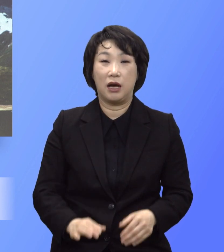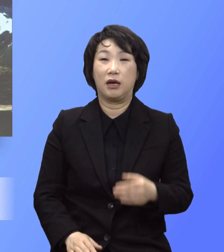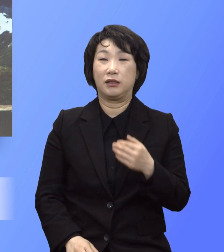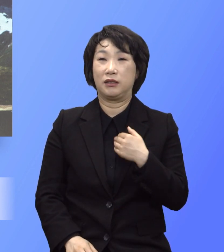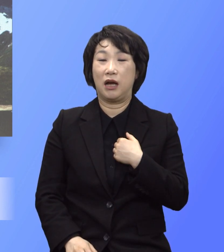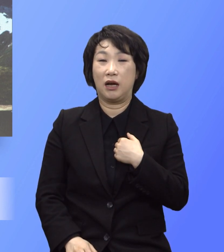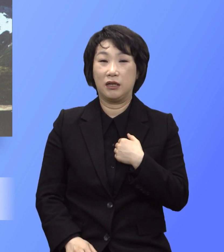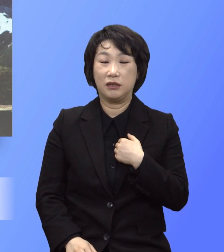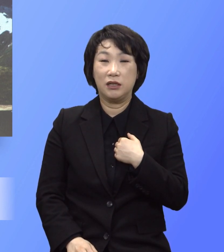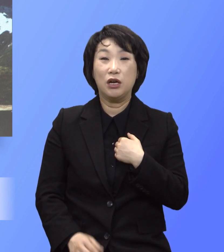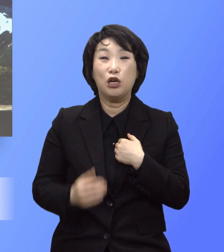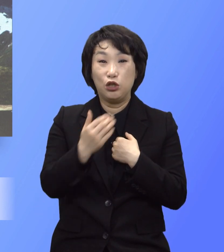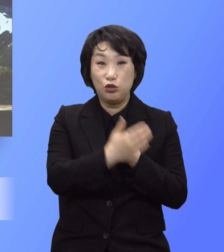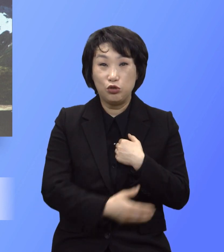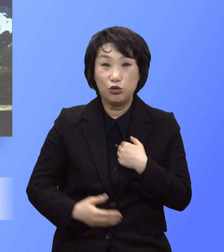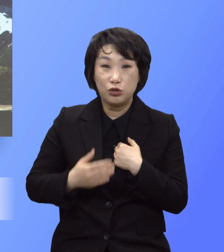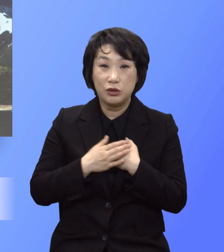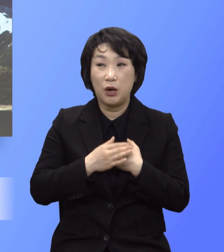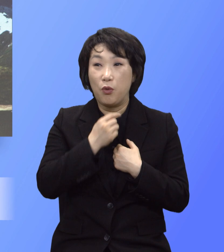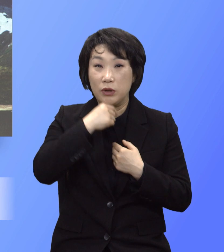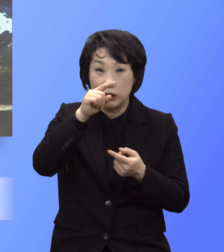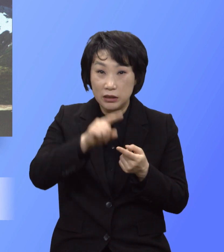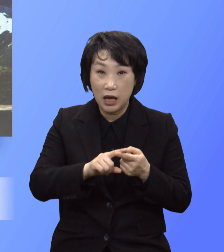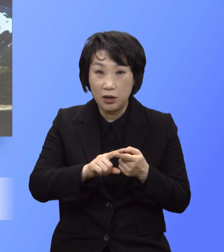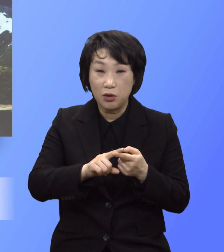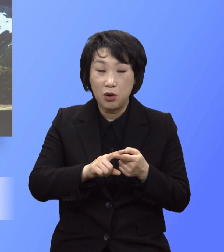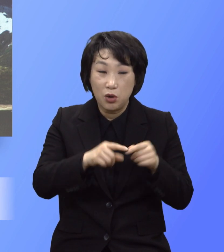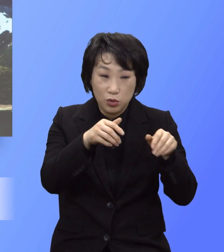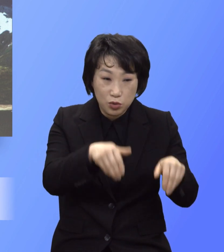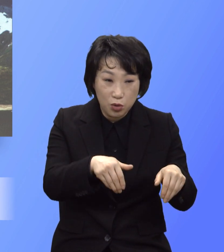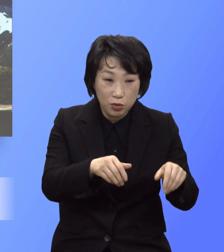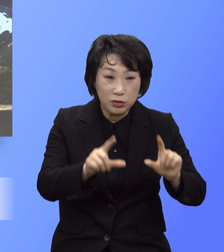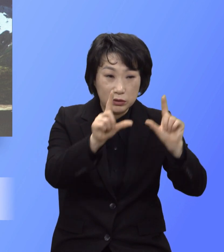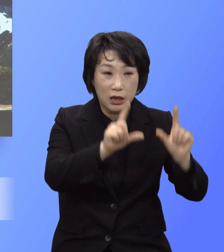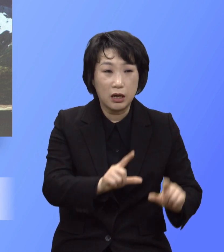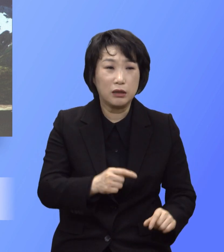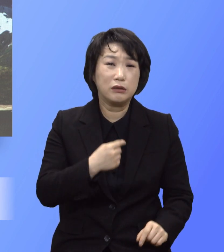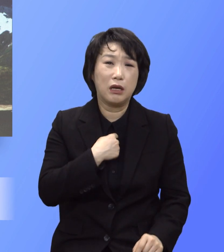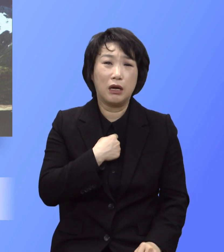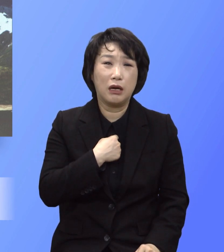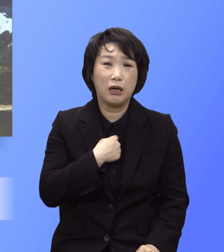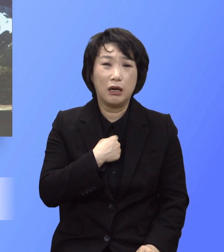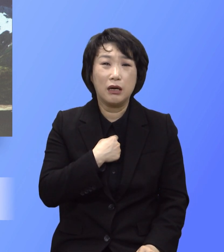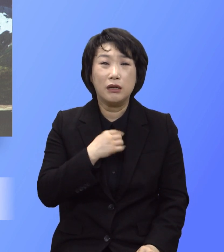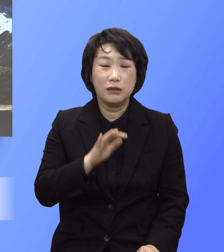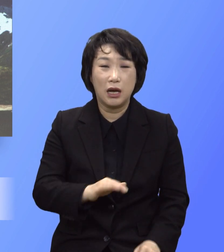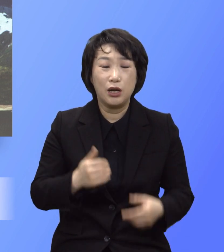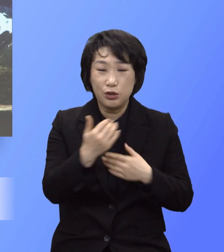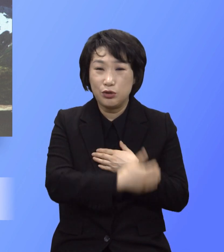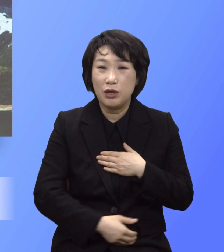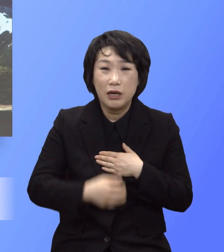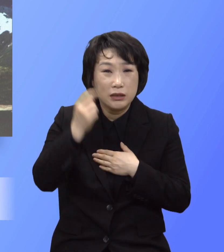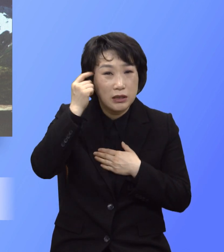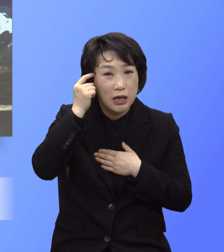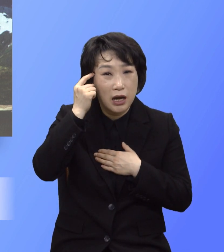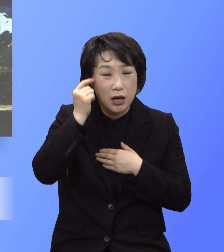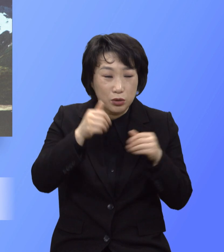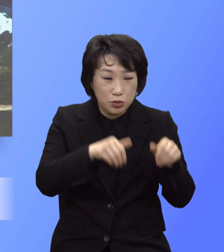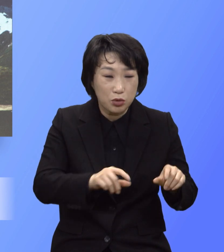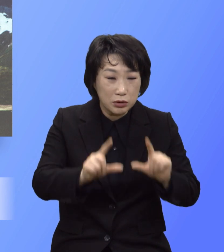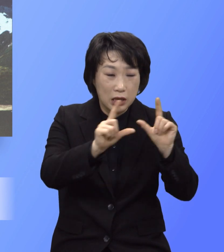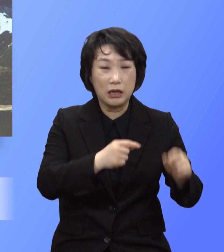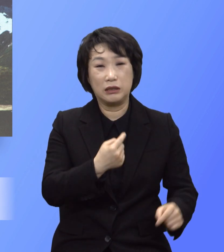나는 얼마나 육신의 요구의 종로로 타고 살았던가, 육신의 생각의 종로로